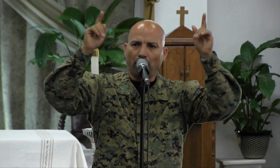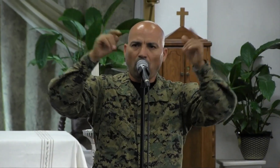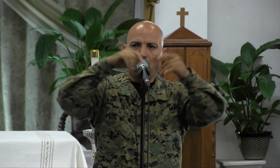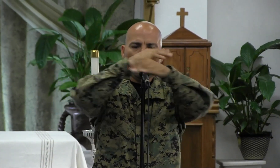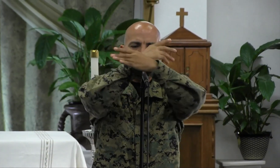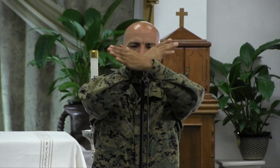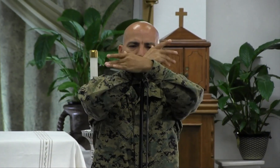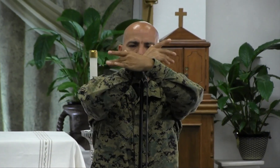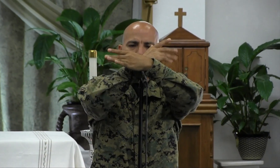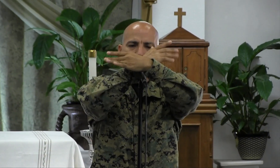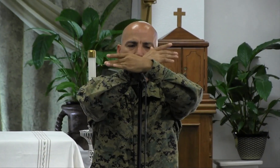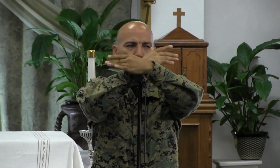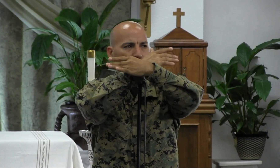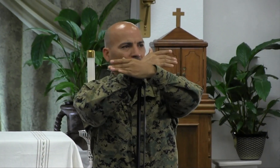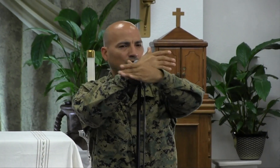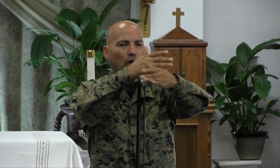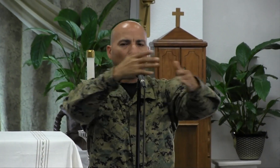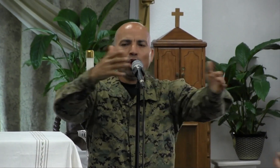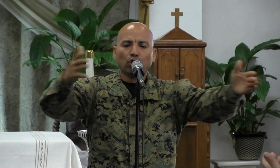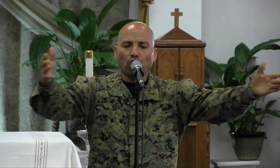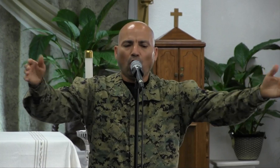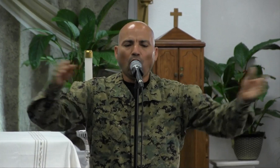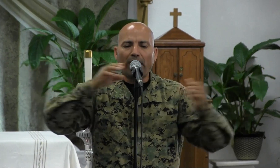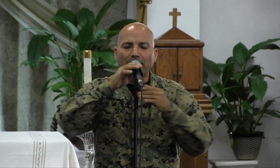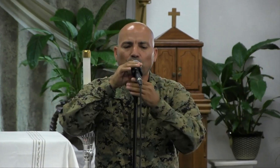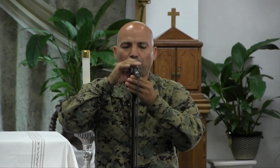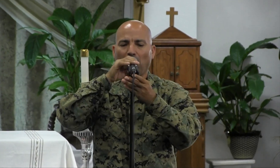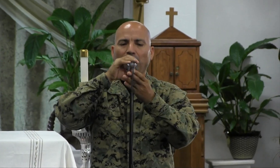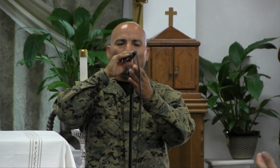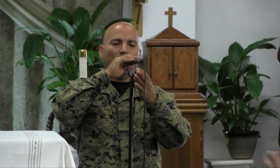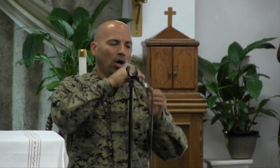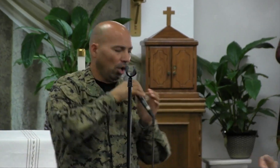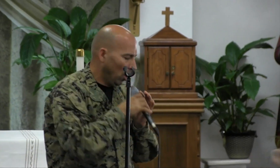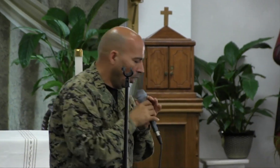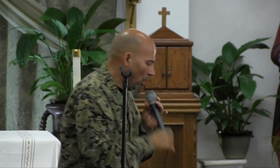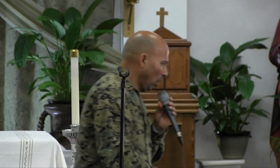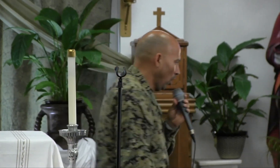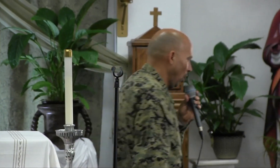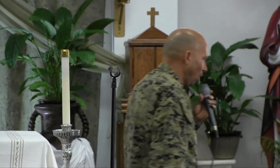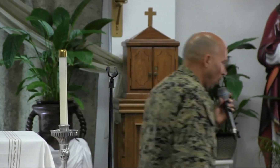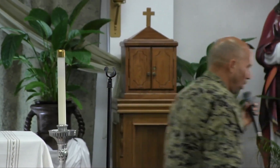la entrego, Espíritu Santo, toca tu pueblo.